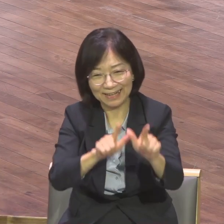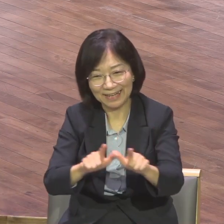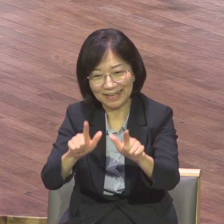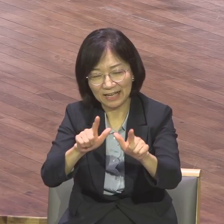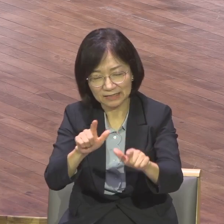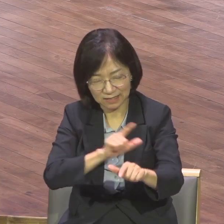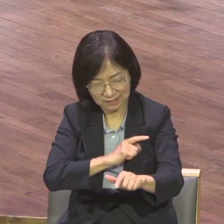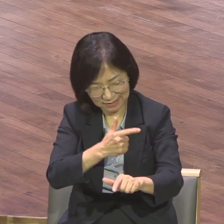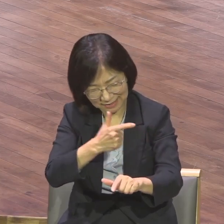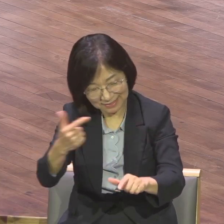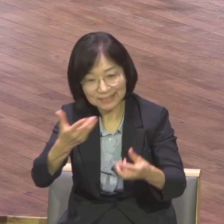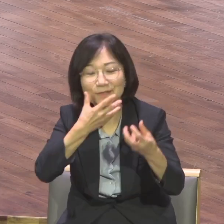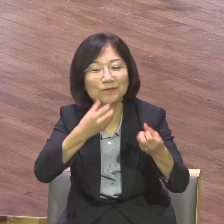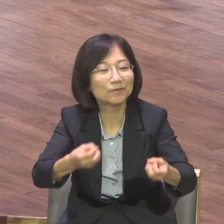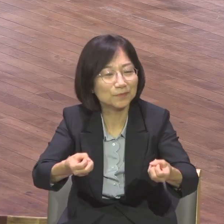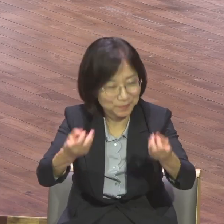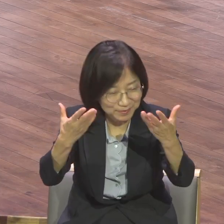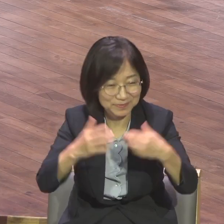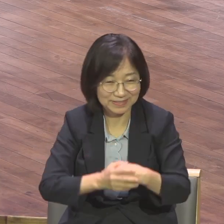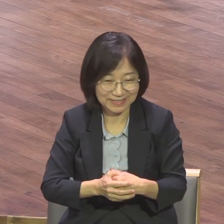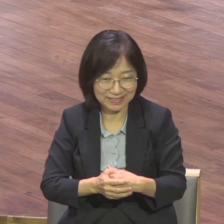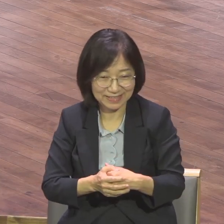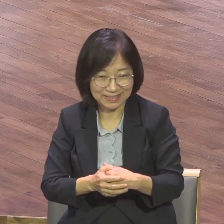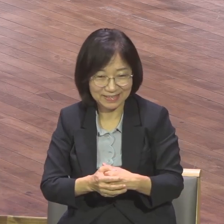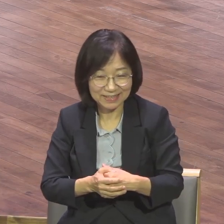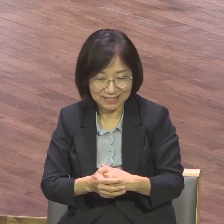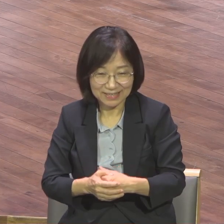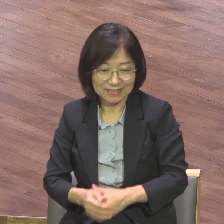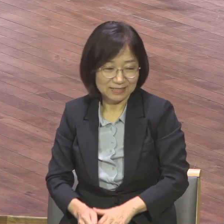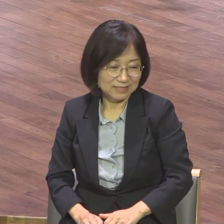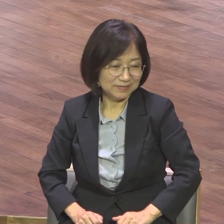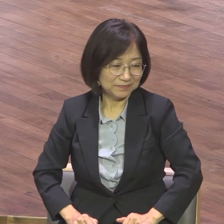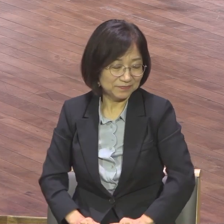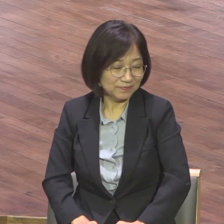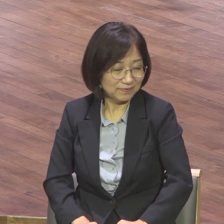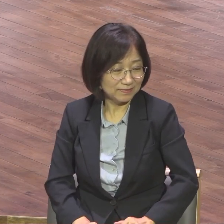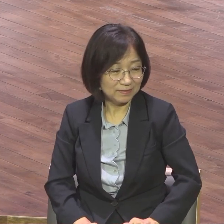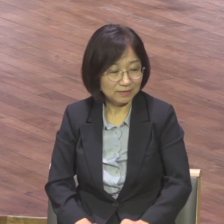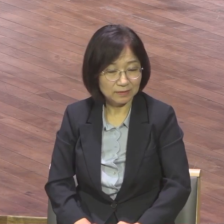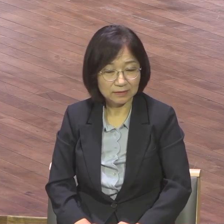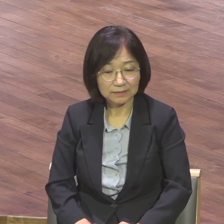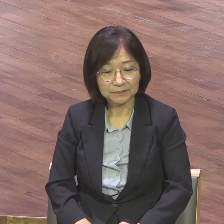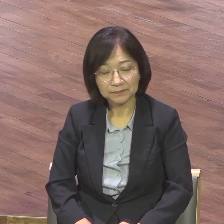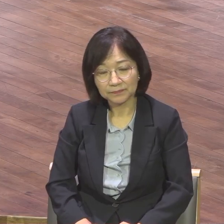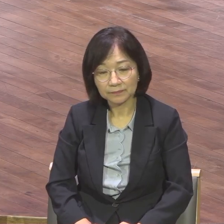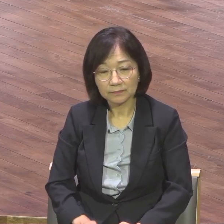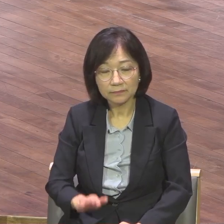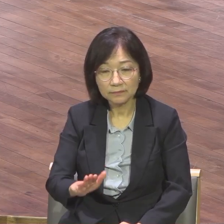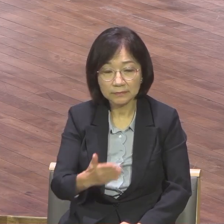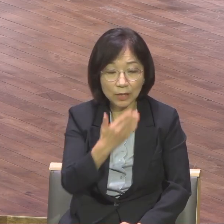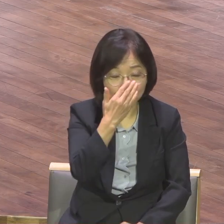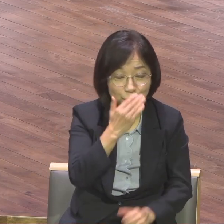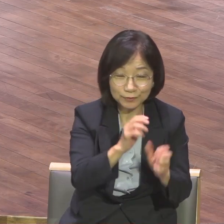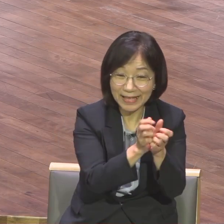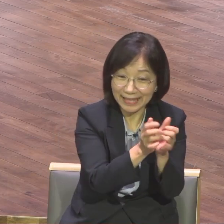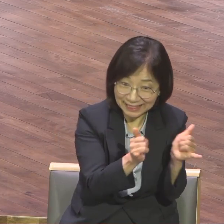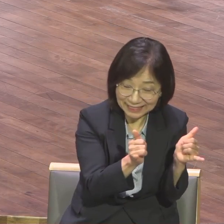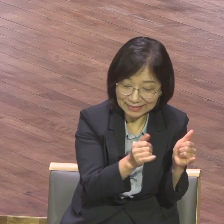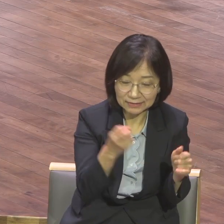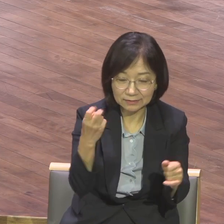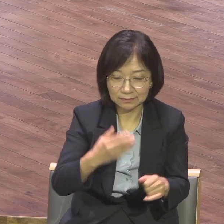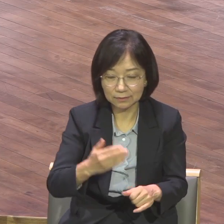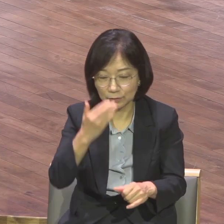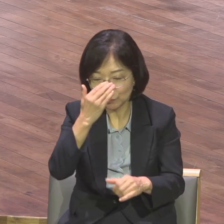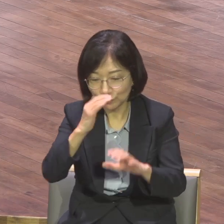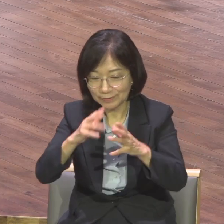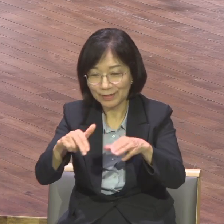축복이란 말이에요. 그런 사람들이 누구냐? 이방의 빛이란 말이에요. 본문에 보면 유대인들이 유대교로 개종한 귀빈들과 그